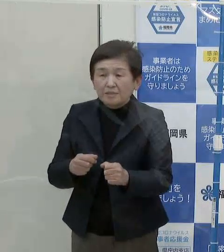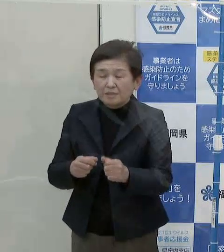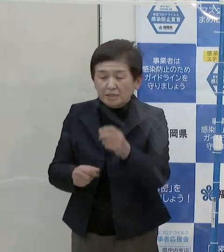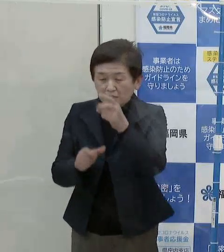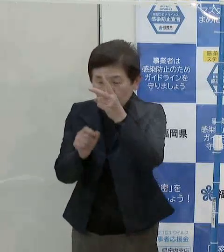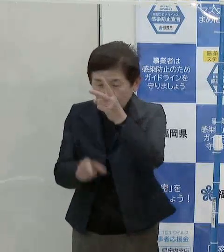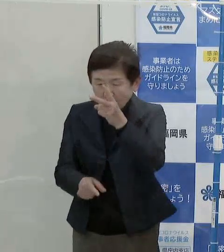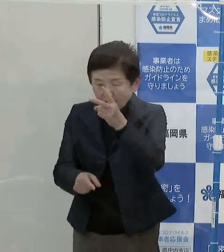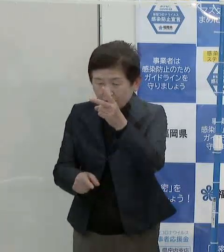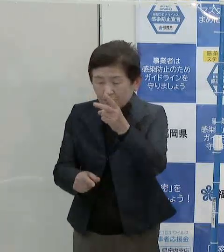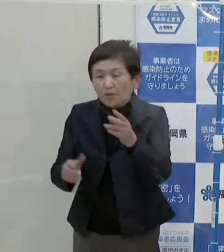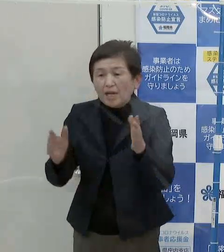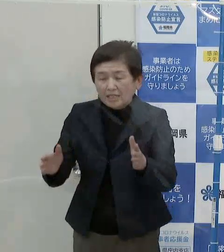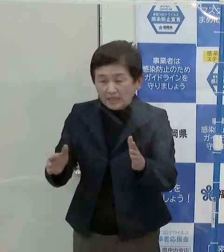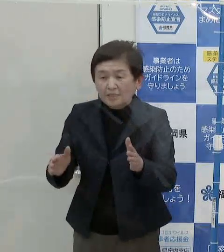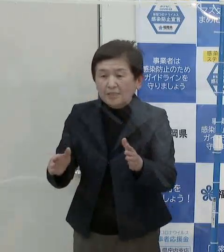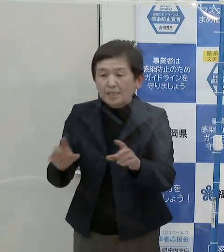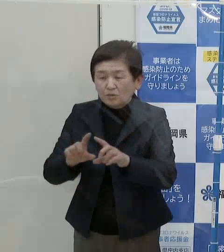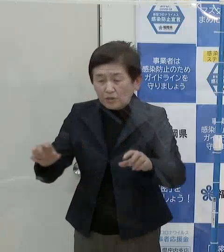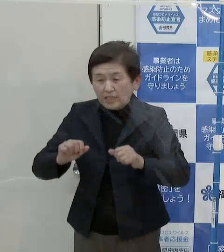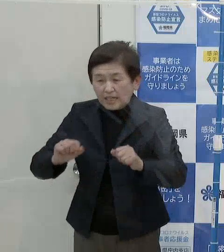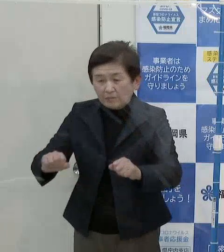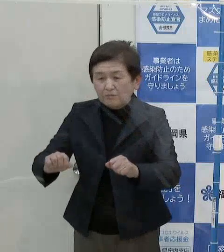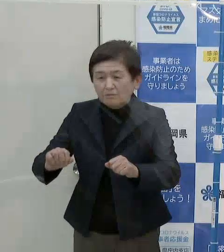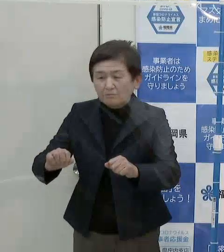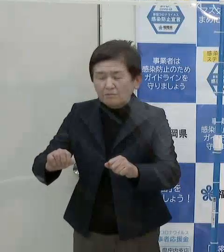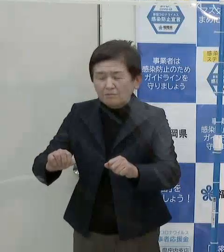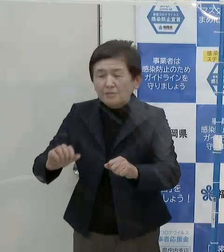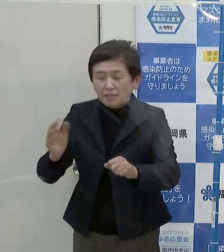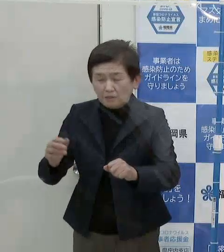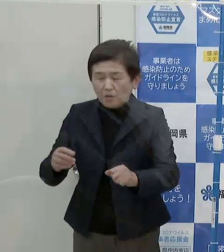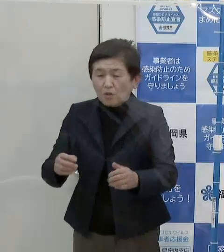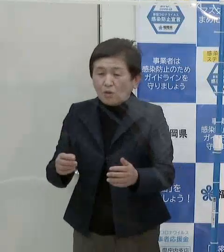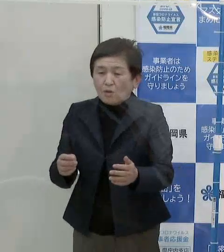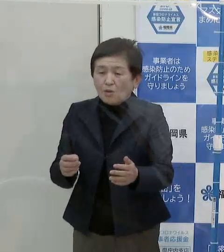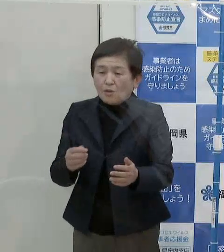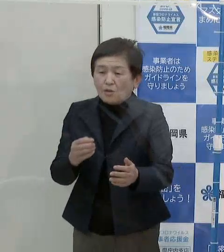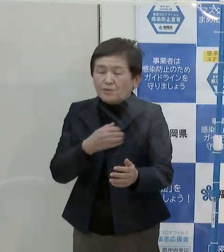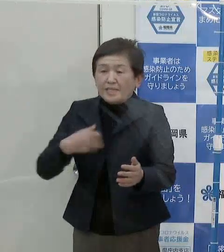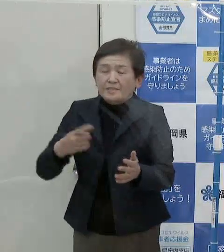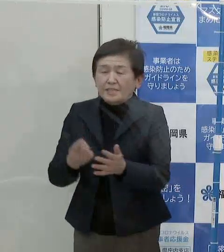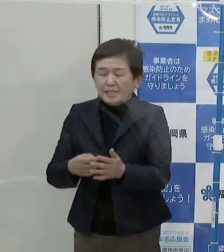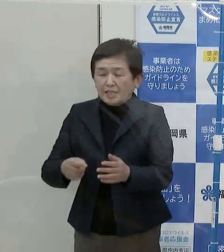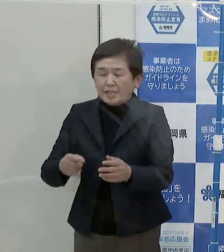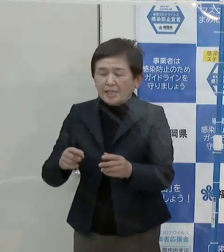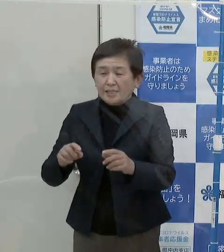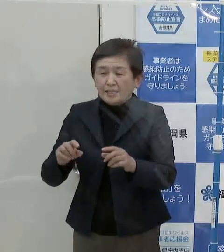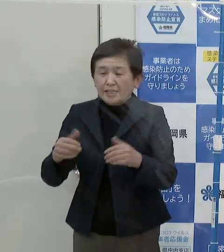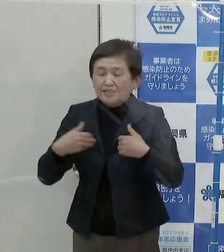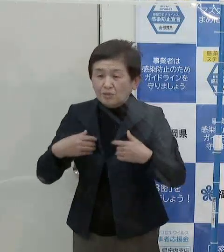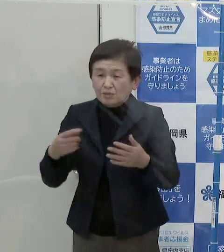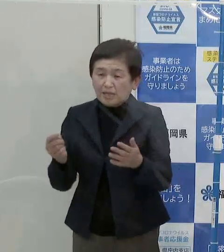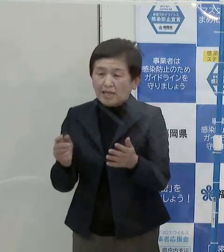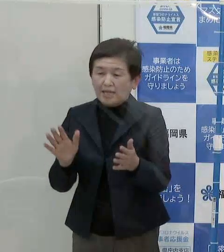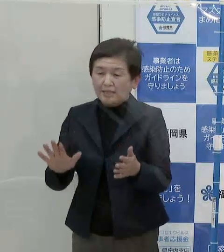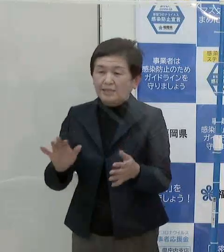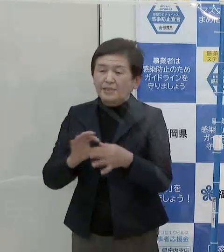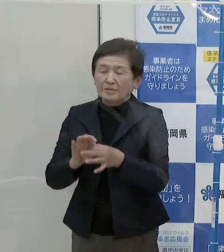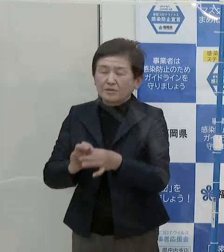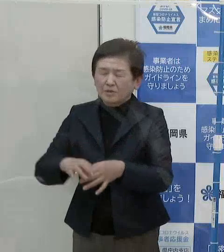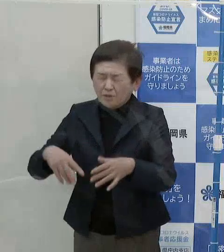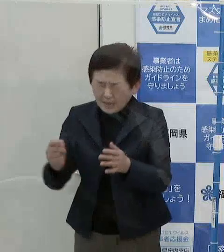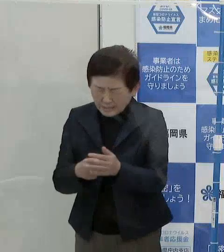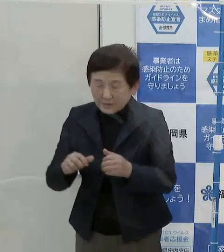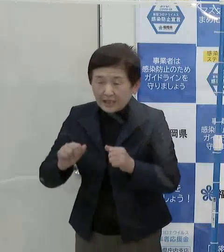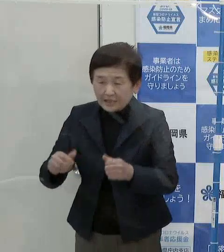12月中 には当然やります。で、それ今月中にやりますけど、それもできるだけ必要な手続きっていうのはしっかりやりながら一番早くやりたいと思っ